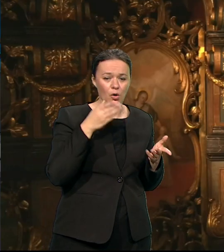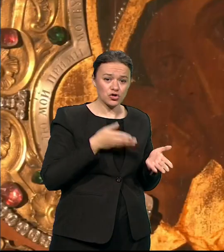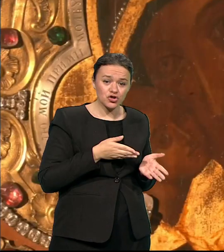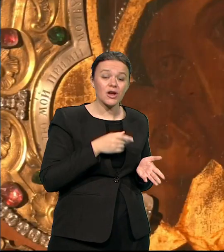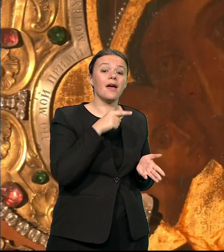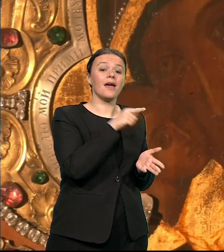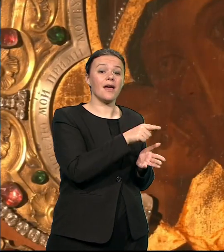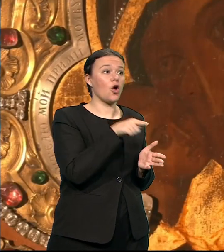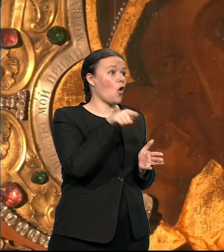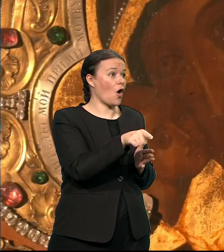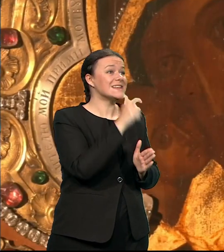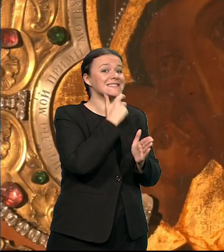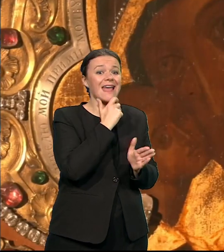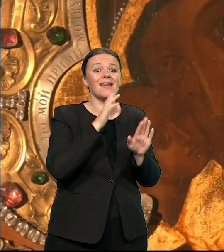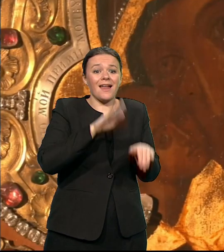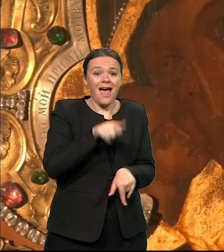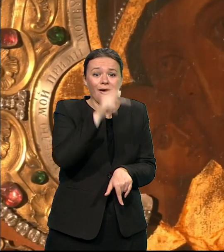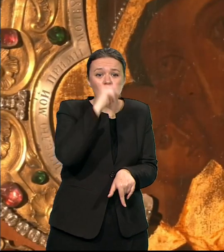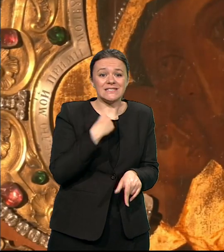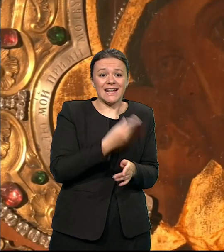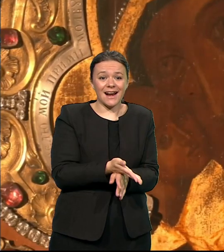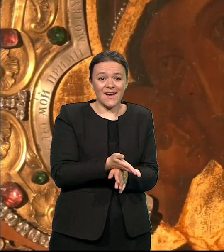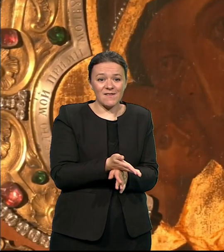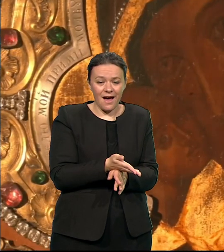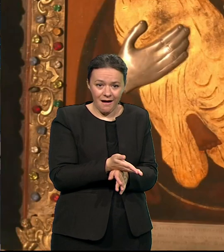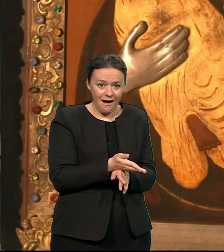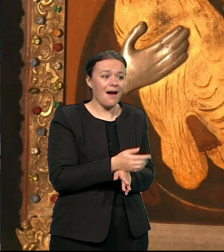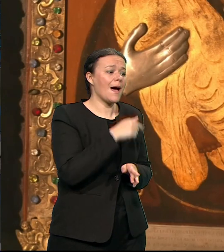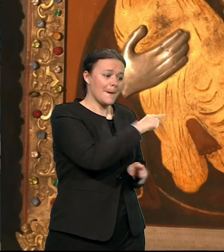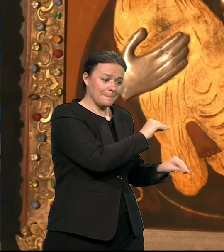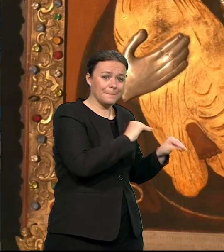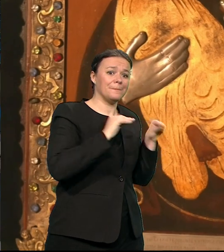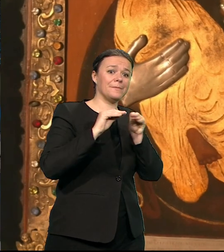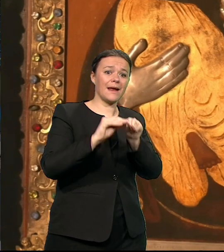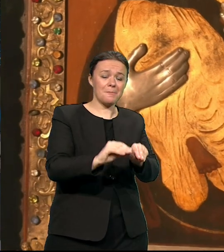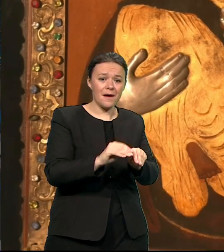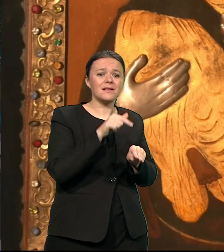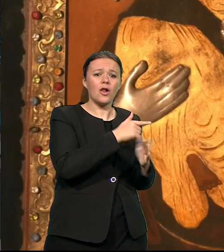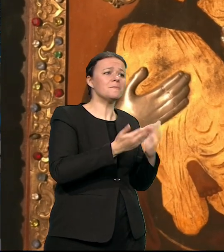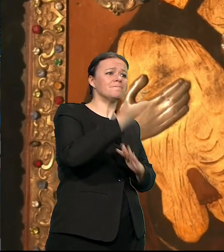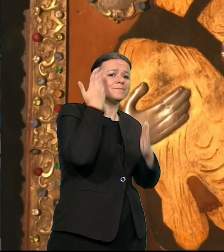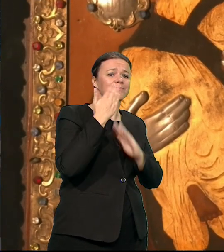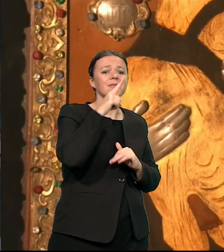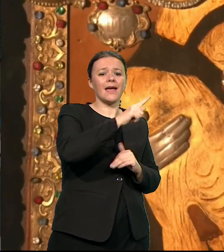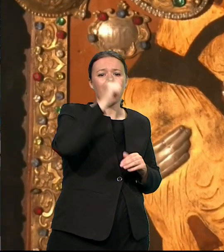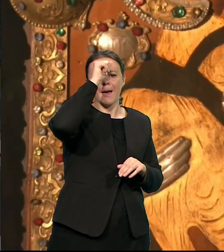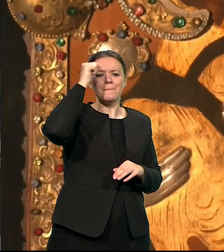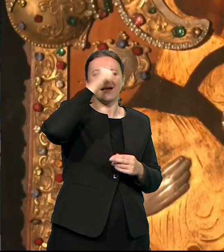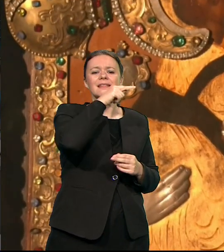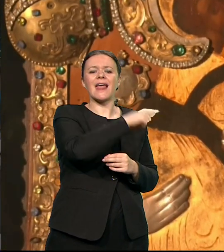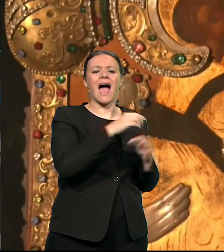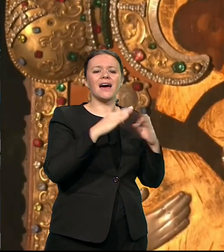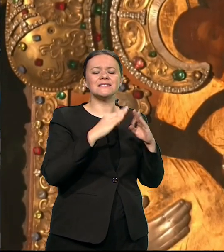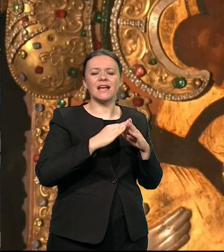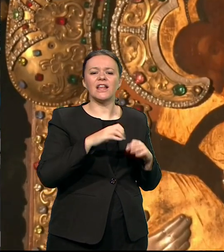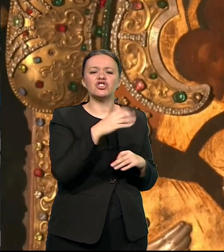To je ova ikona koja je starija od samog hrama. Ona je ovde u Sremskim Karlovcima od vremena patrijarha Arsenija IV. Šakabende, koji je